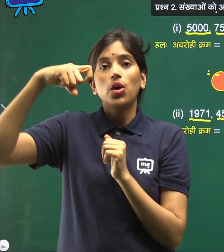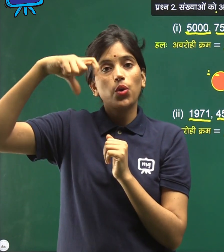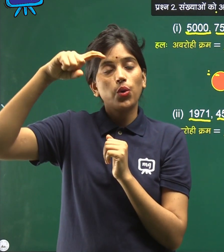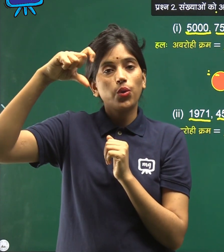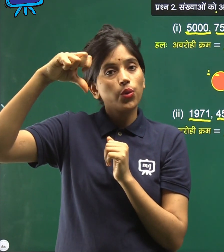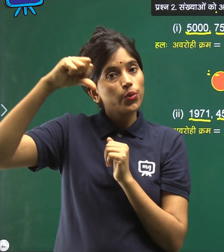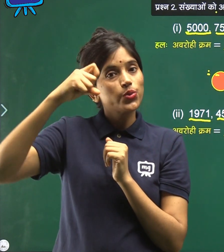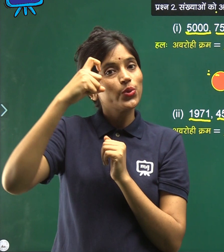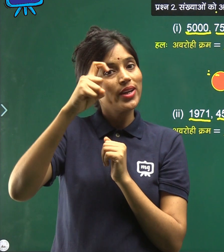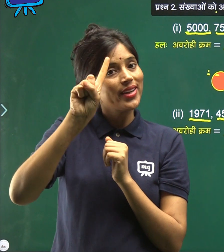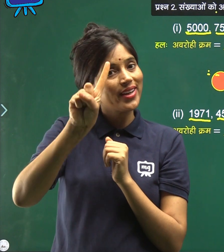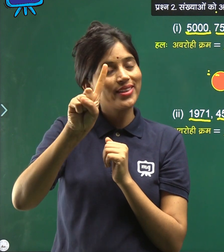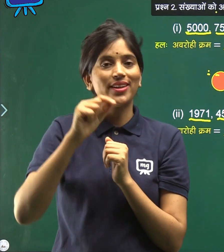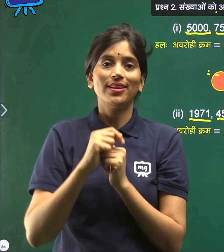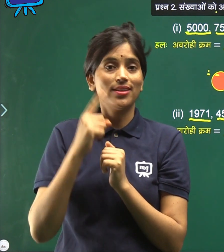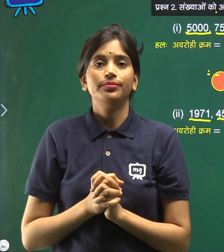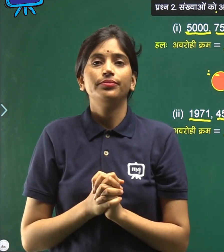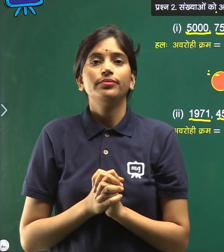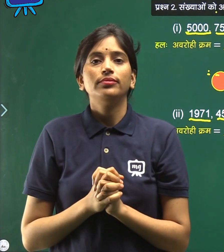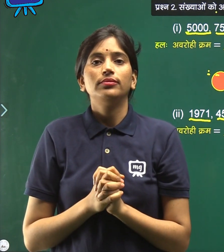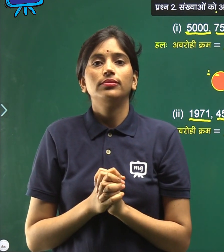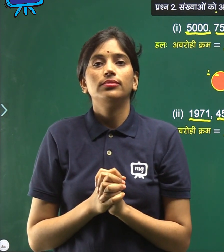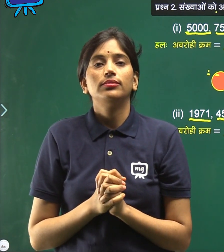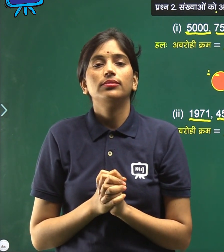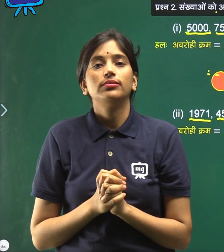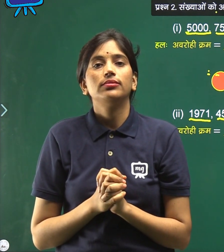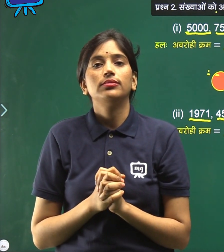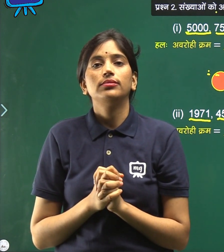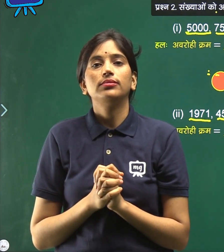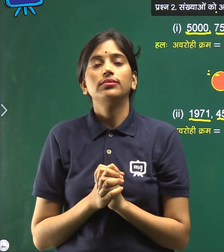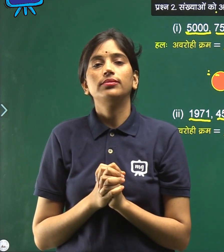1,971, ठीक है, तो यहाँ सबसे लास्ट में